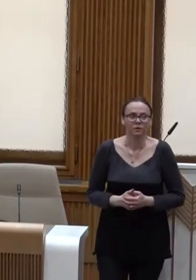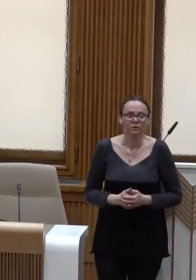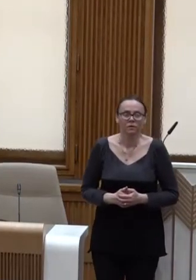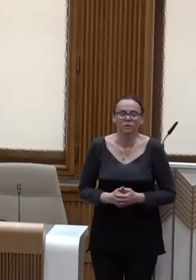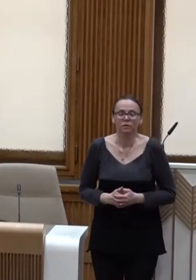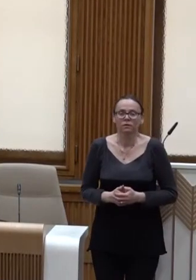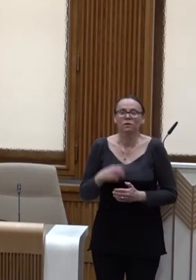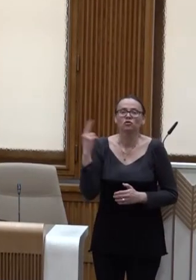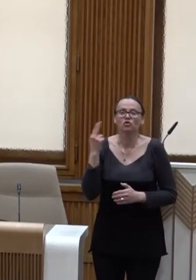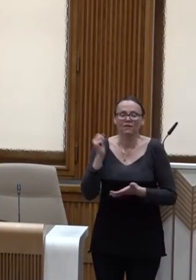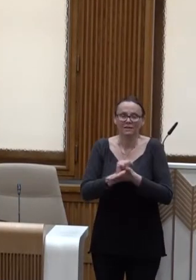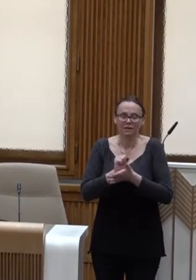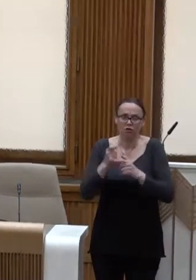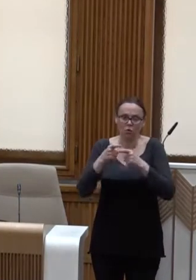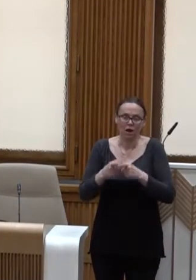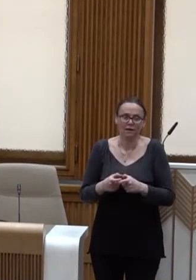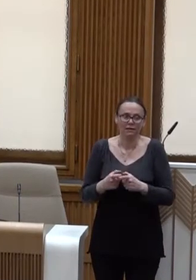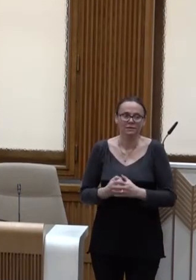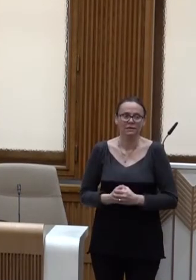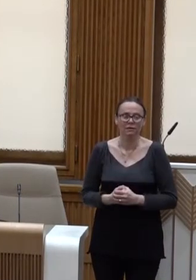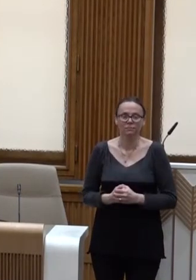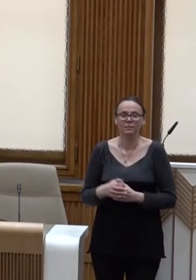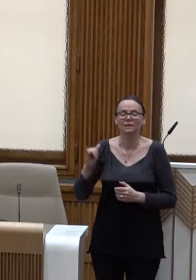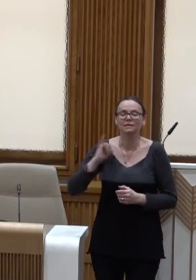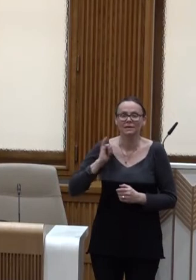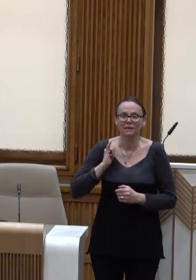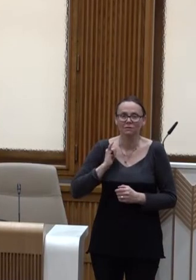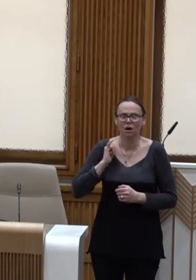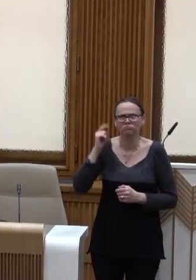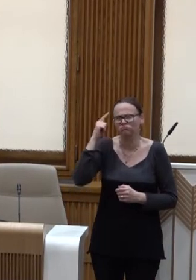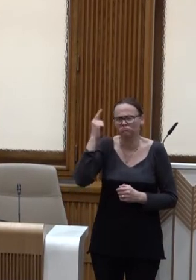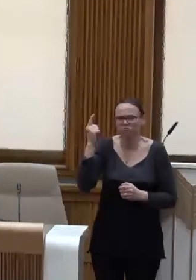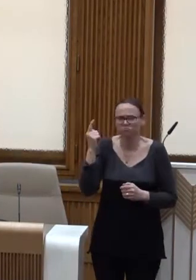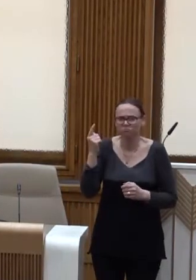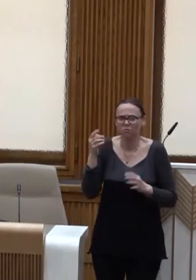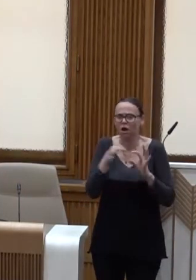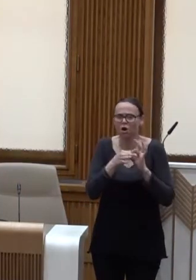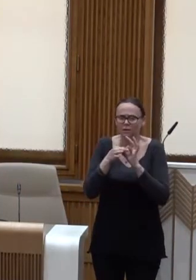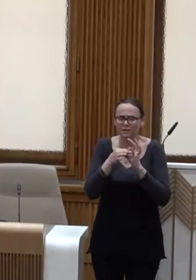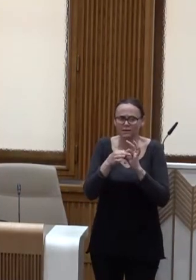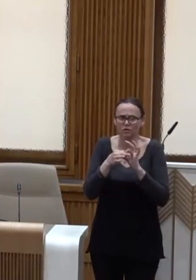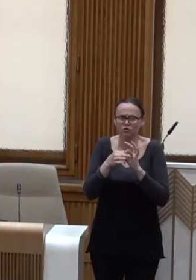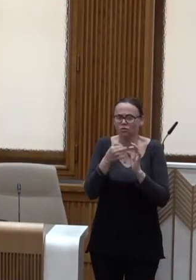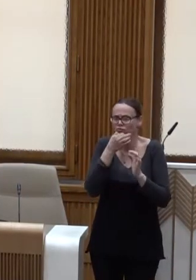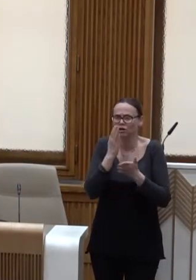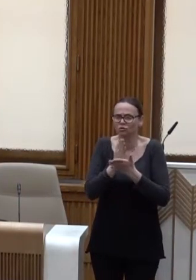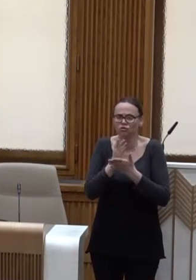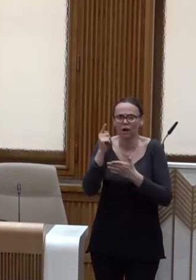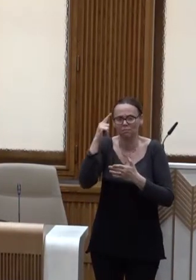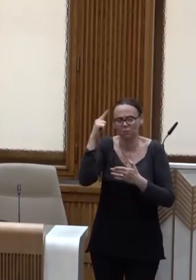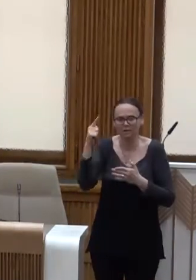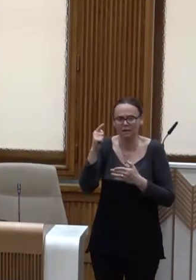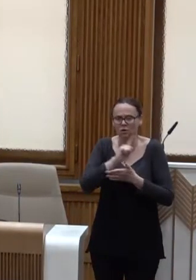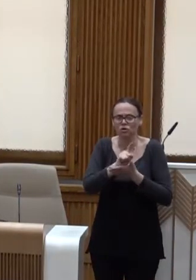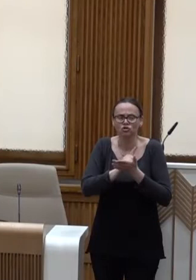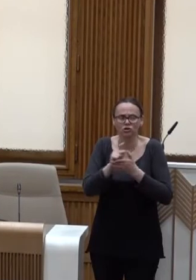Peter Avsnik, Slovenska tiskovna agencija. Mene samo zanima čisto logistično, no, če je že kaj znana